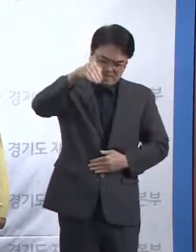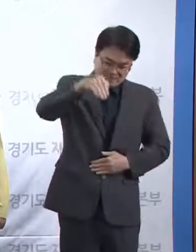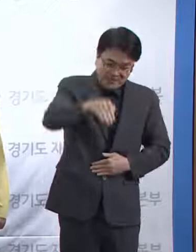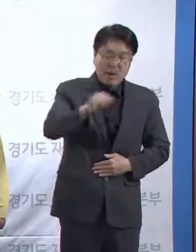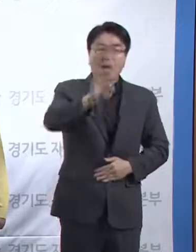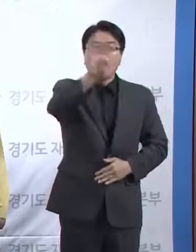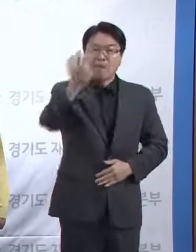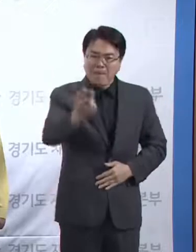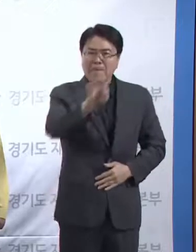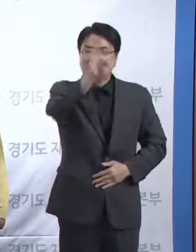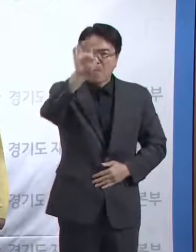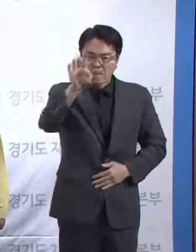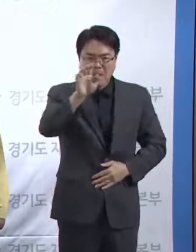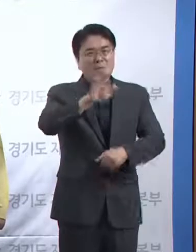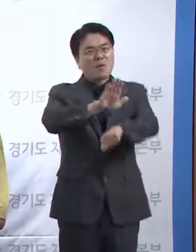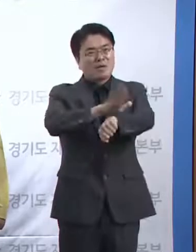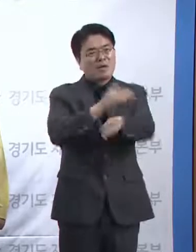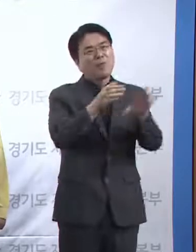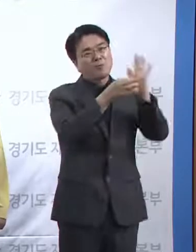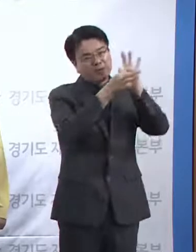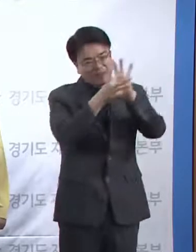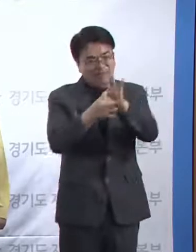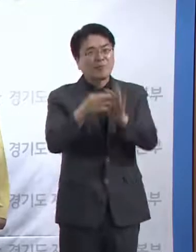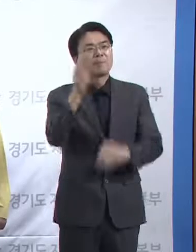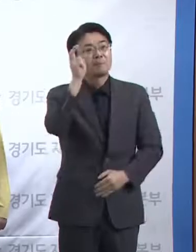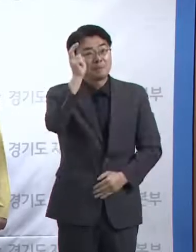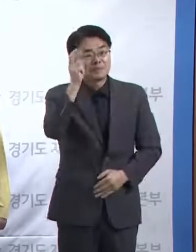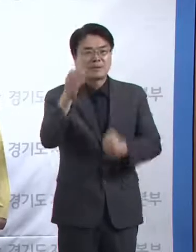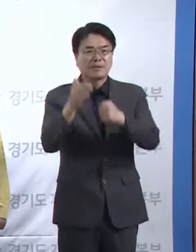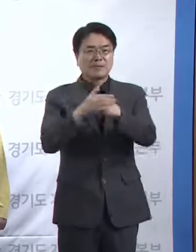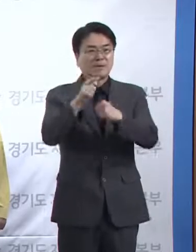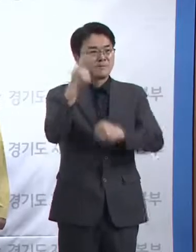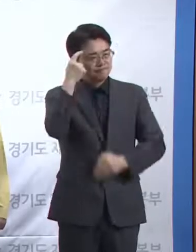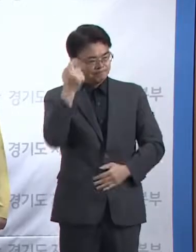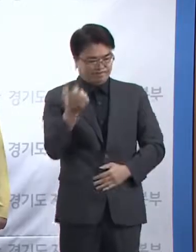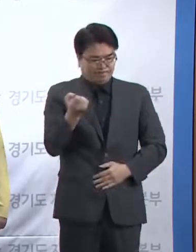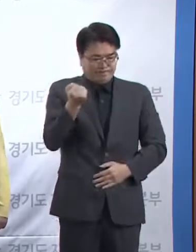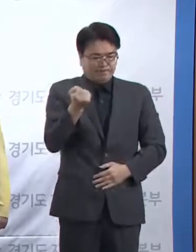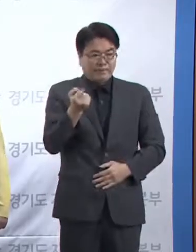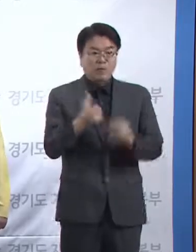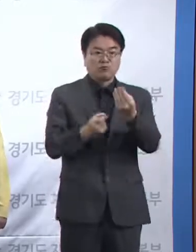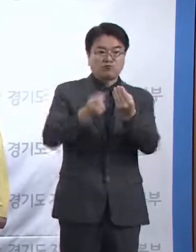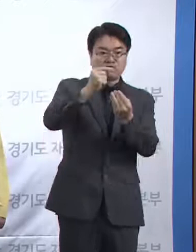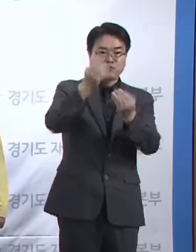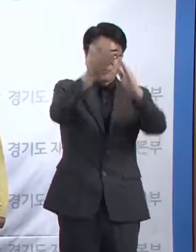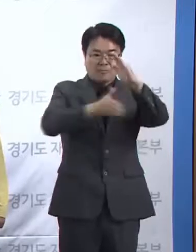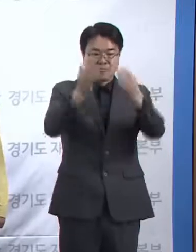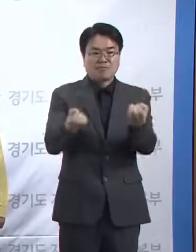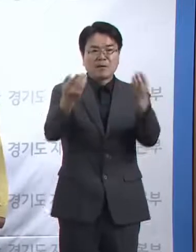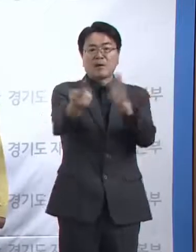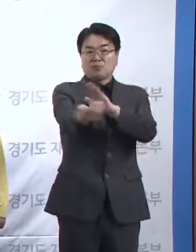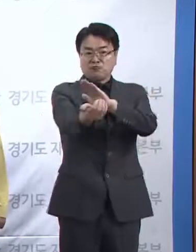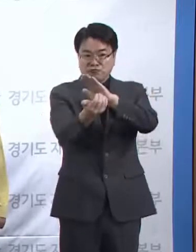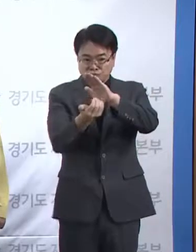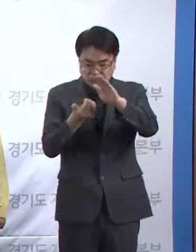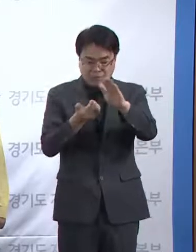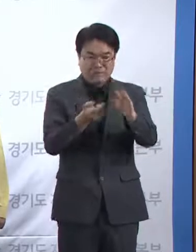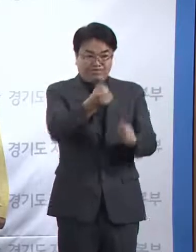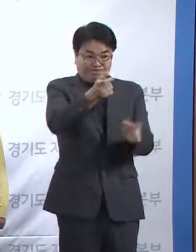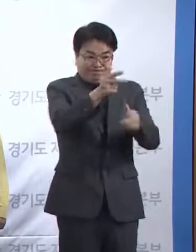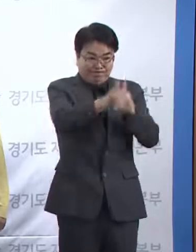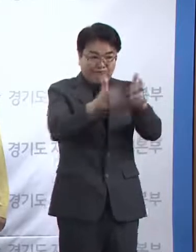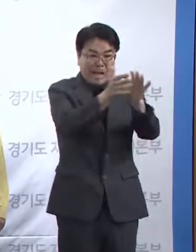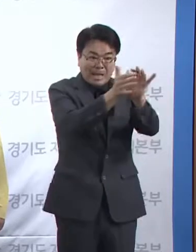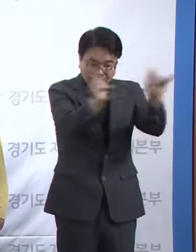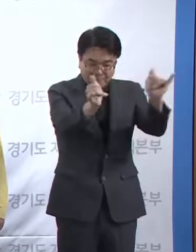피할 길이 없습니다. 이러한 위기의식 아래 추석 명절 전에 소상공인과 영세